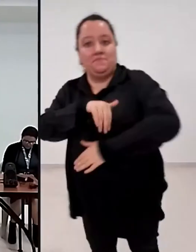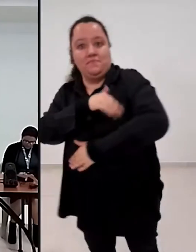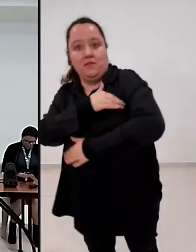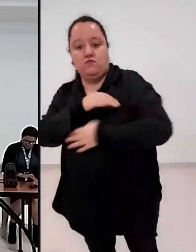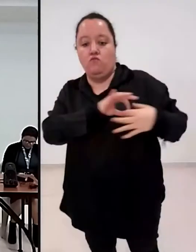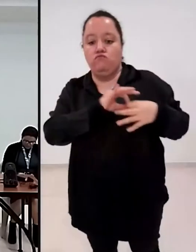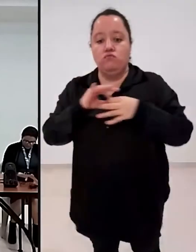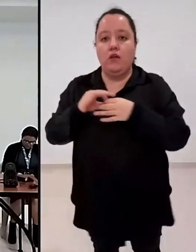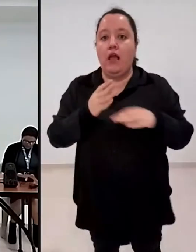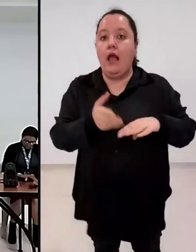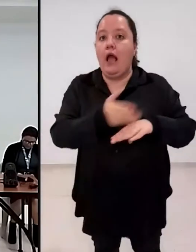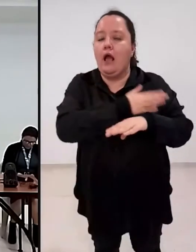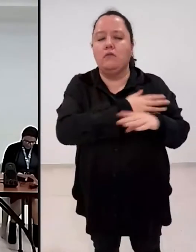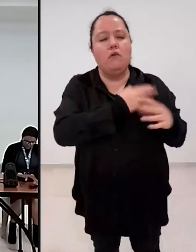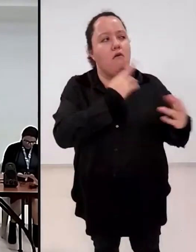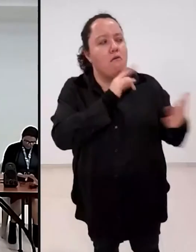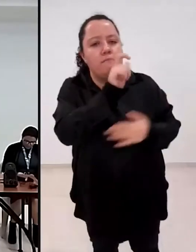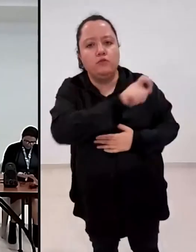en esto